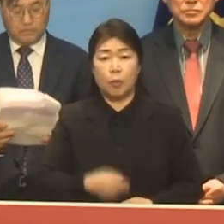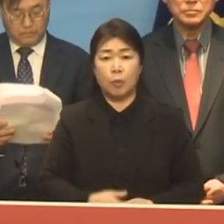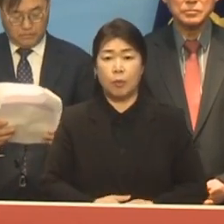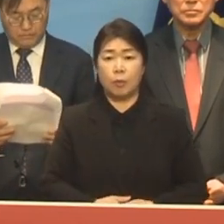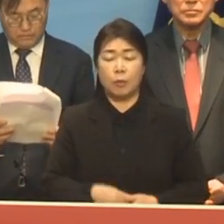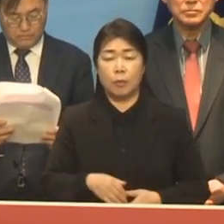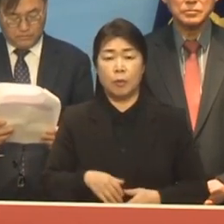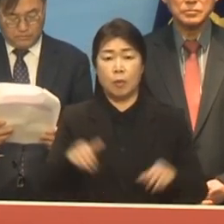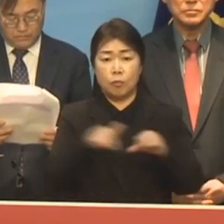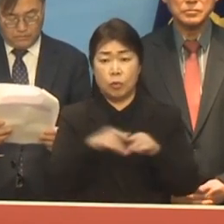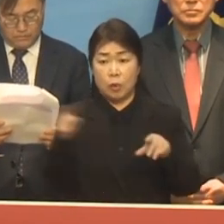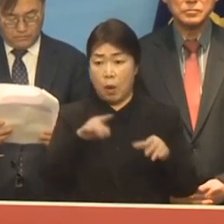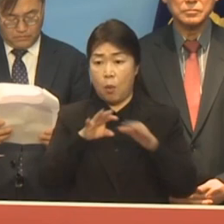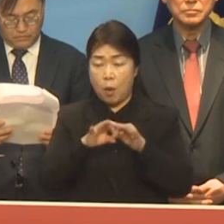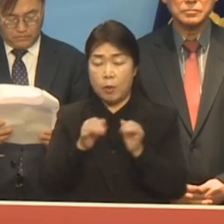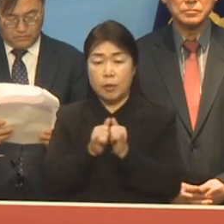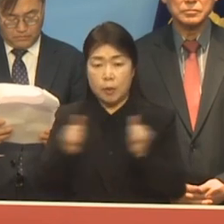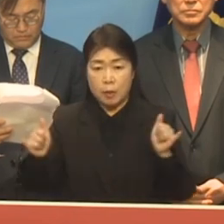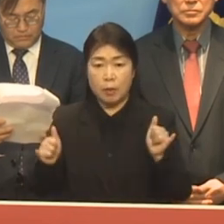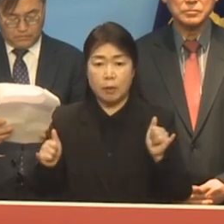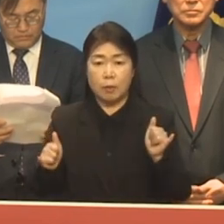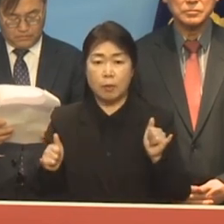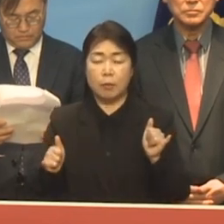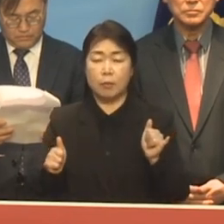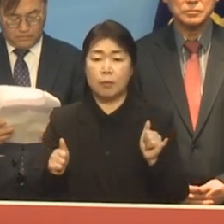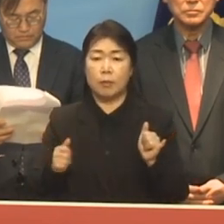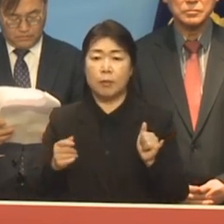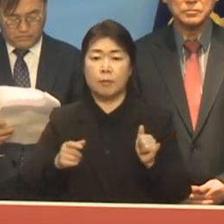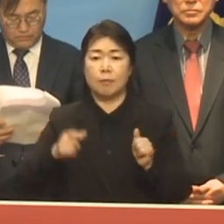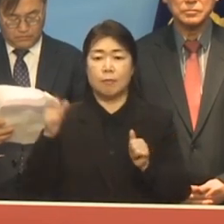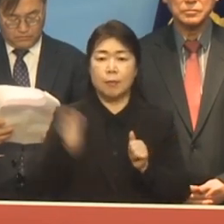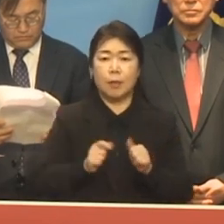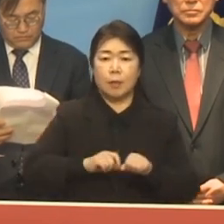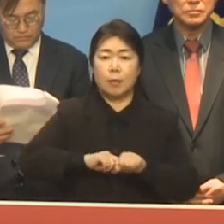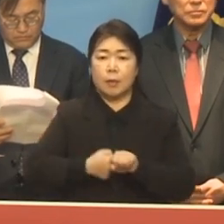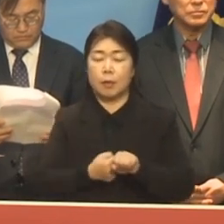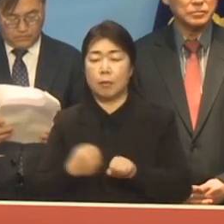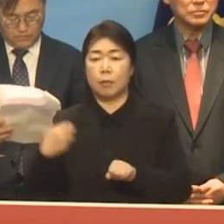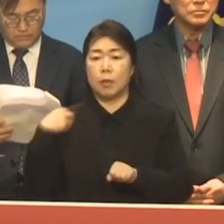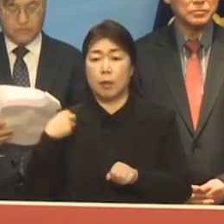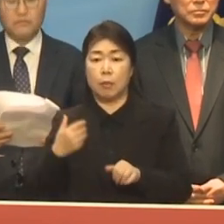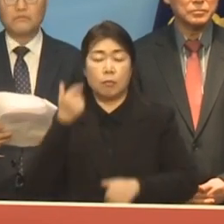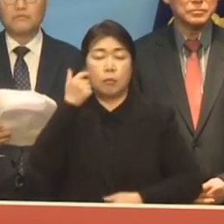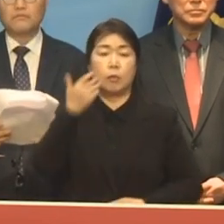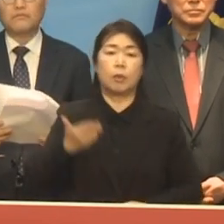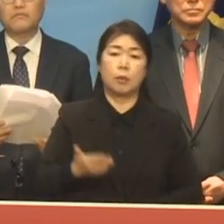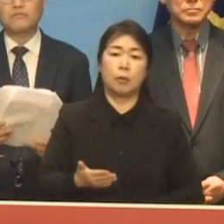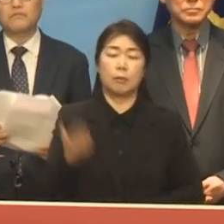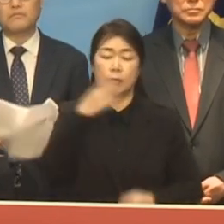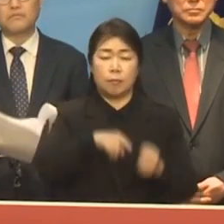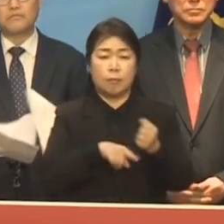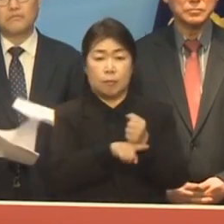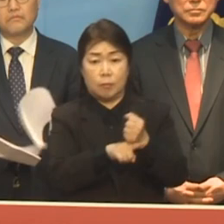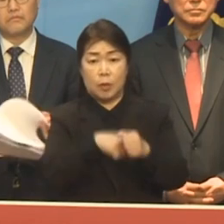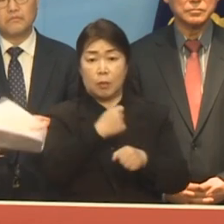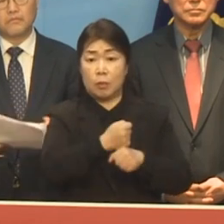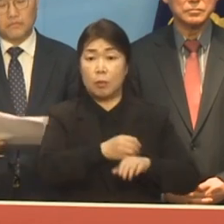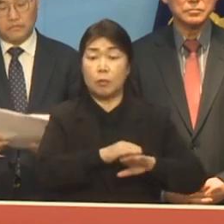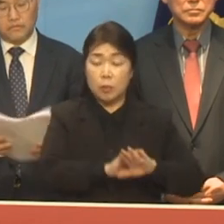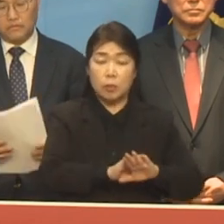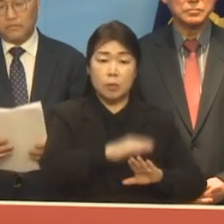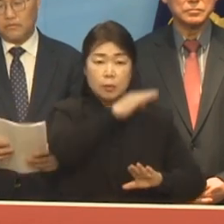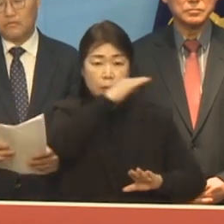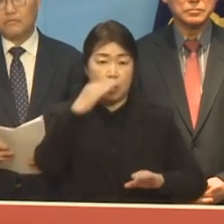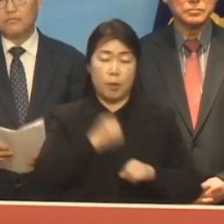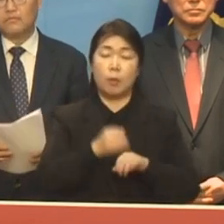관련자들에 대한 강력한 책임을 물어 정의를 실현해 나가는 데 앞장서